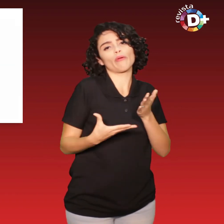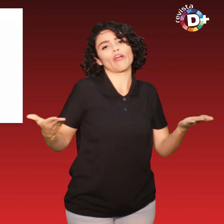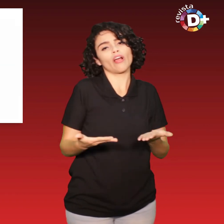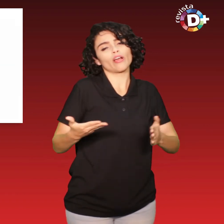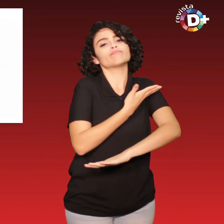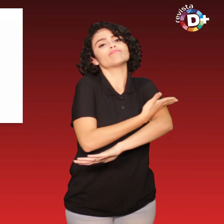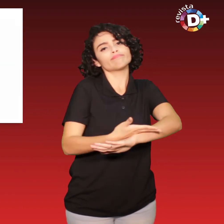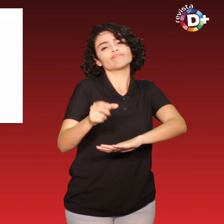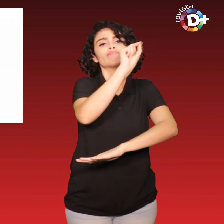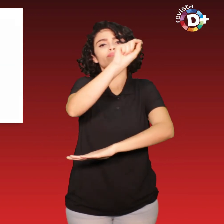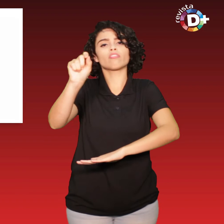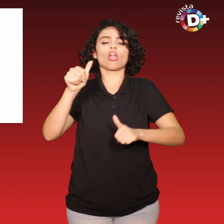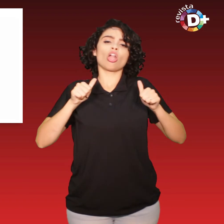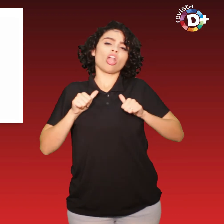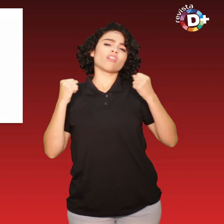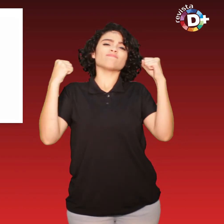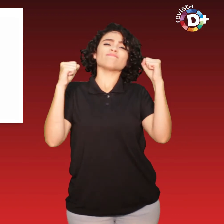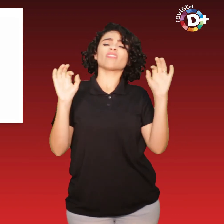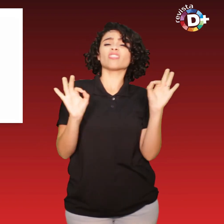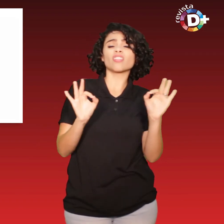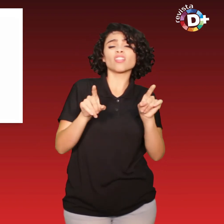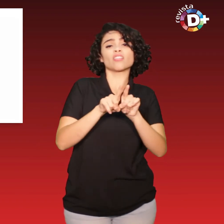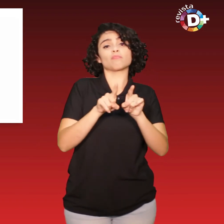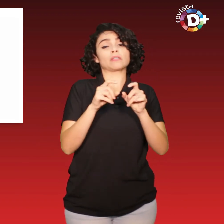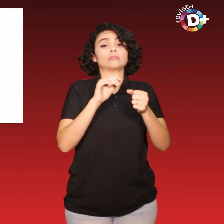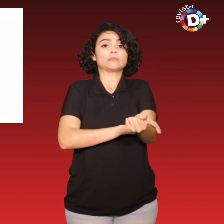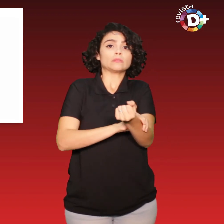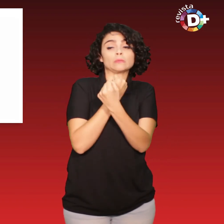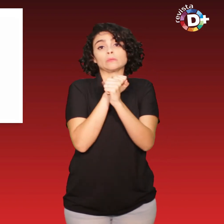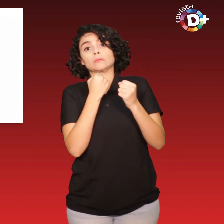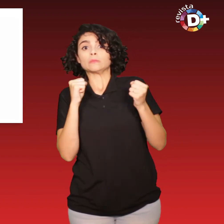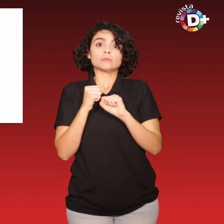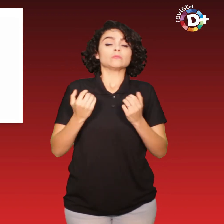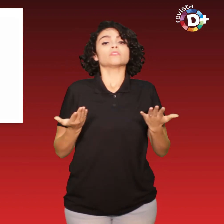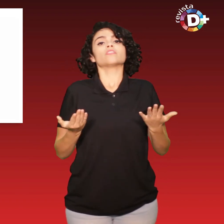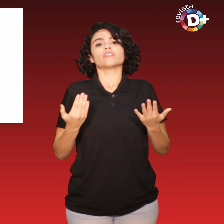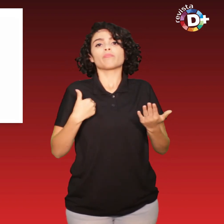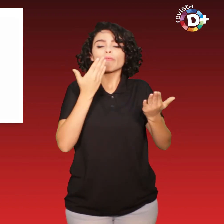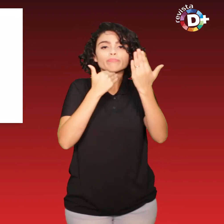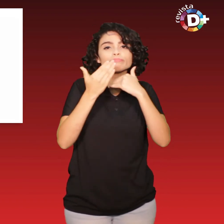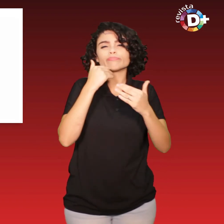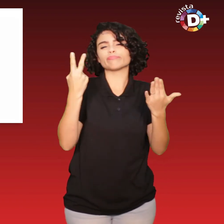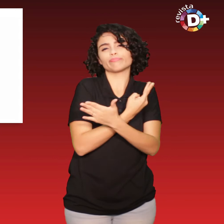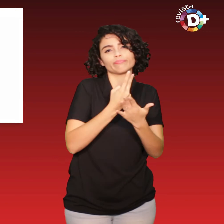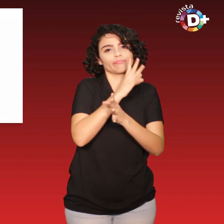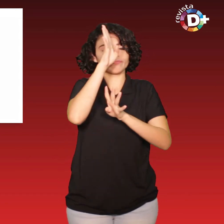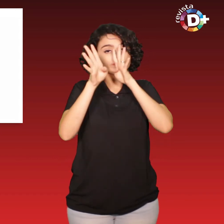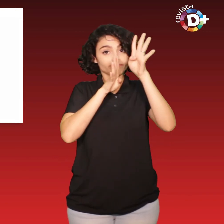como sedentarismo, estresse e dieta inadequada. De acordo com Raquel Rezende,